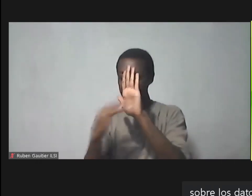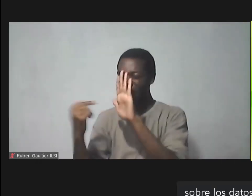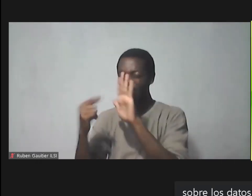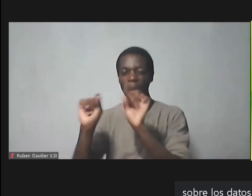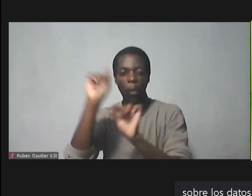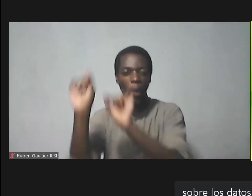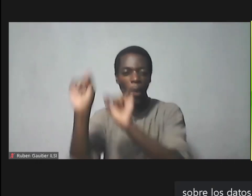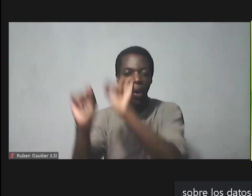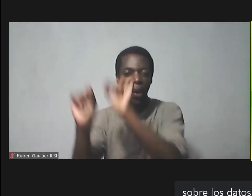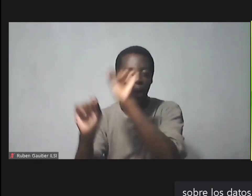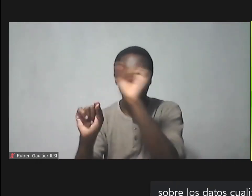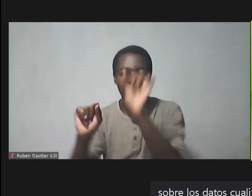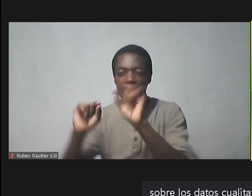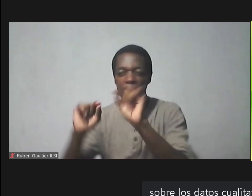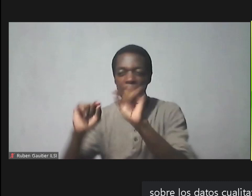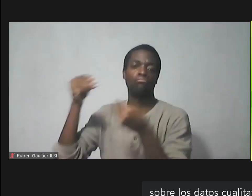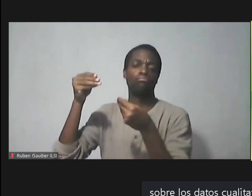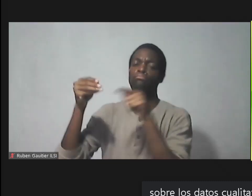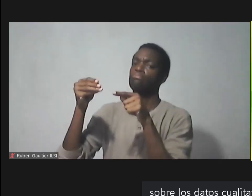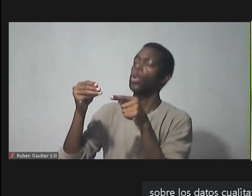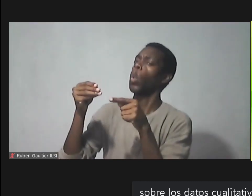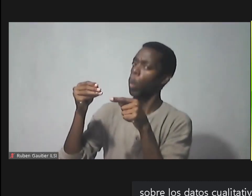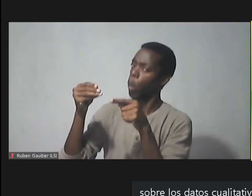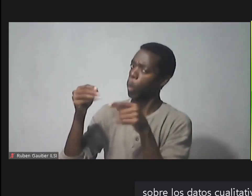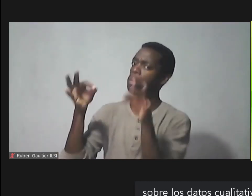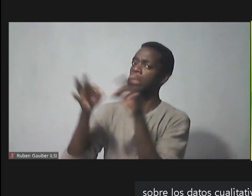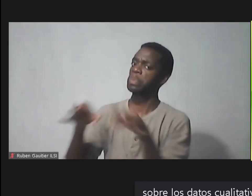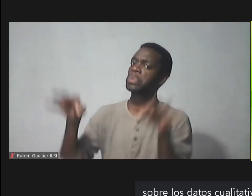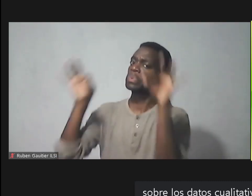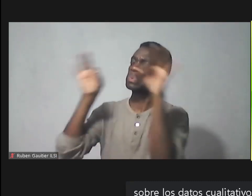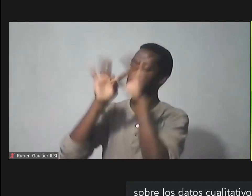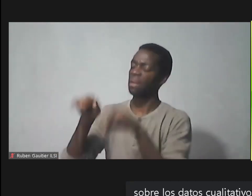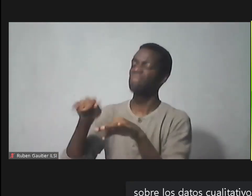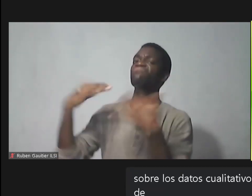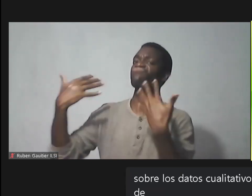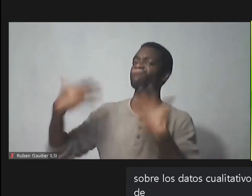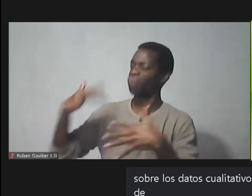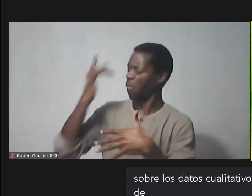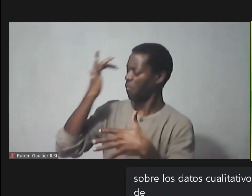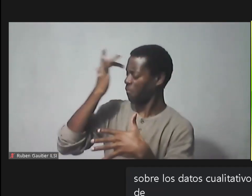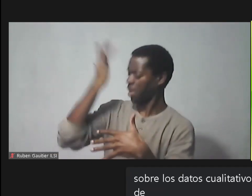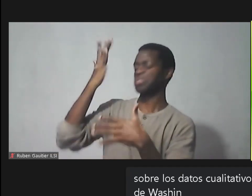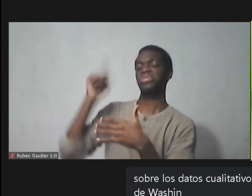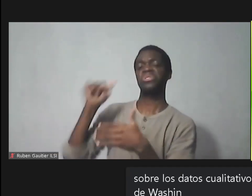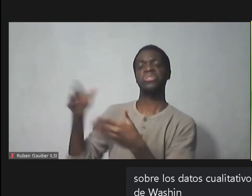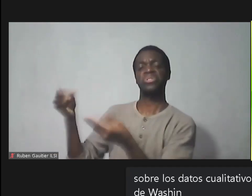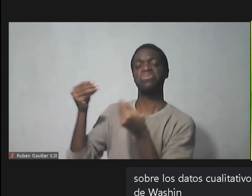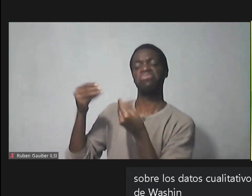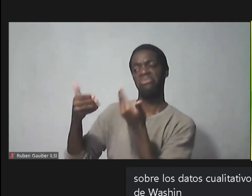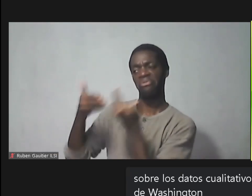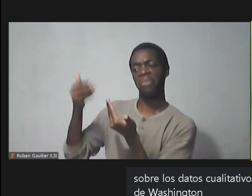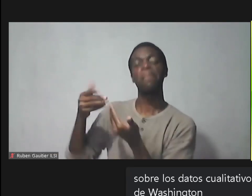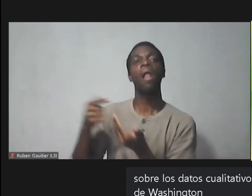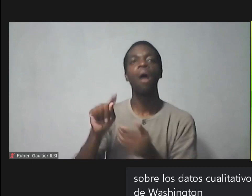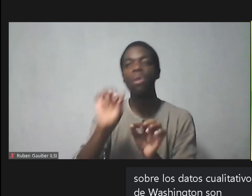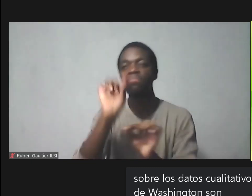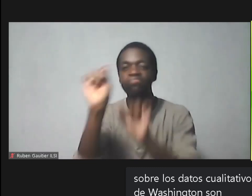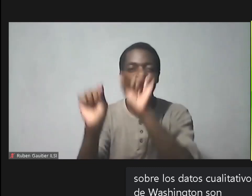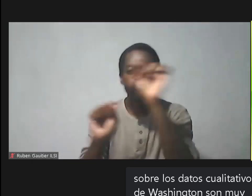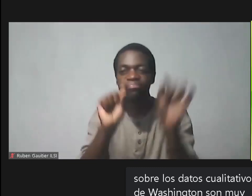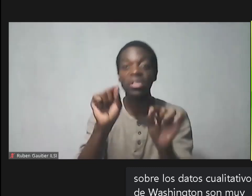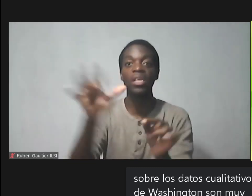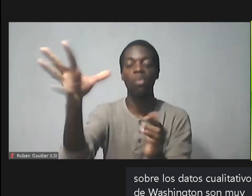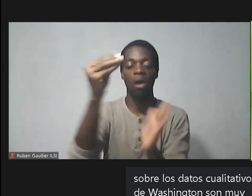inclusión y resultados de personas con discapacidad en esta pandemia. También el Grupo